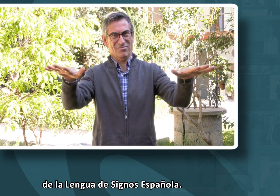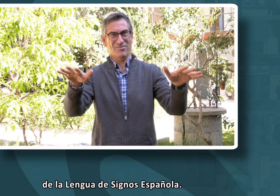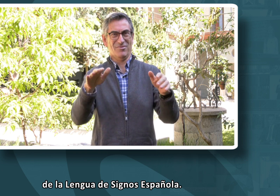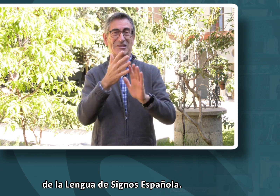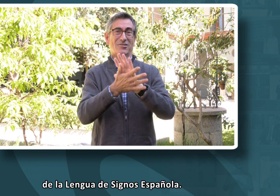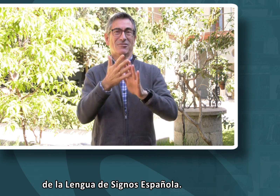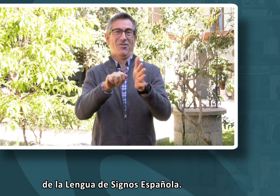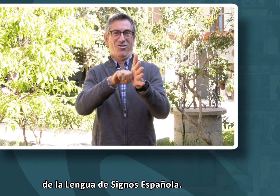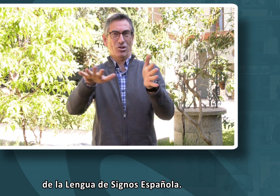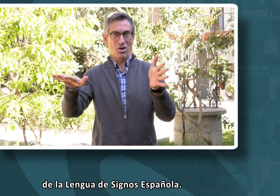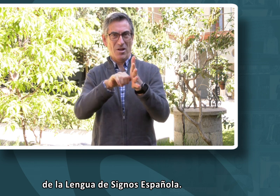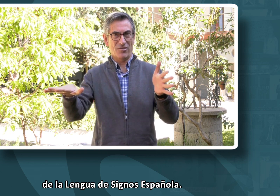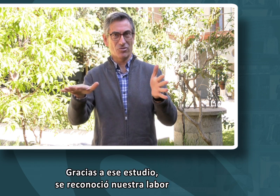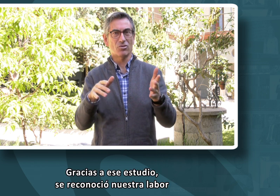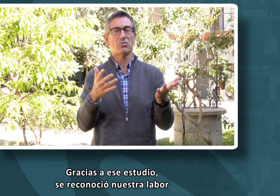Española.